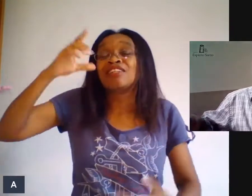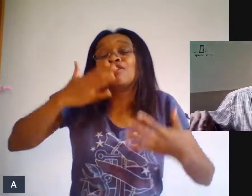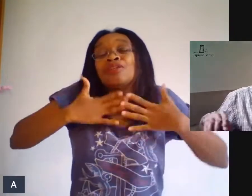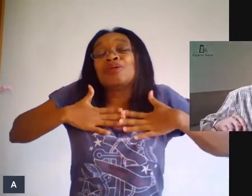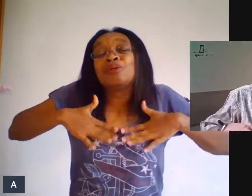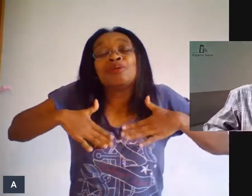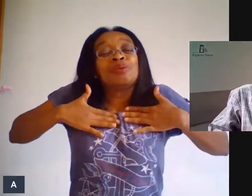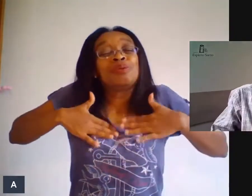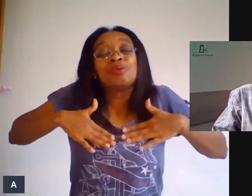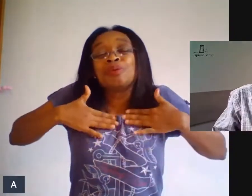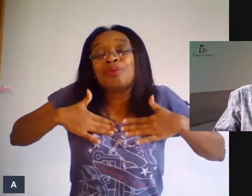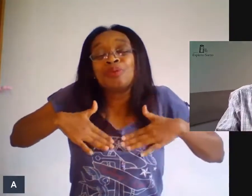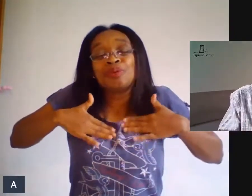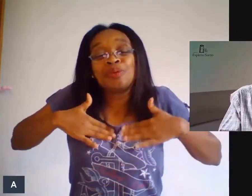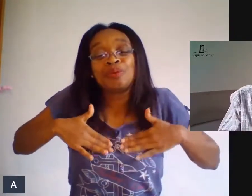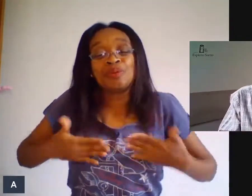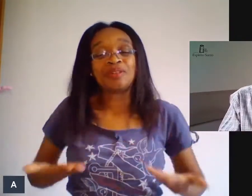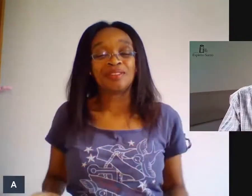Indescritível.